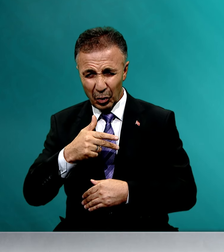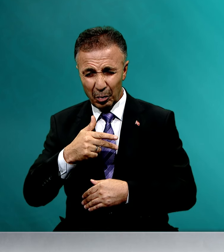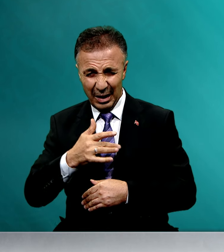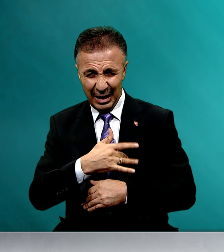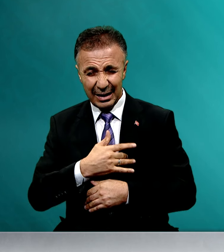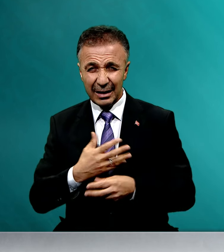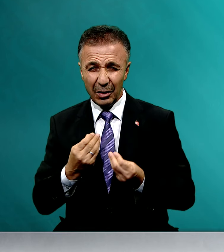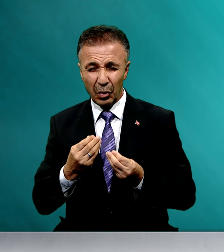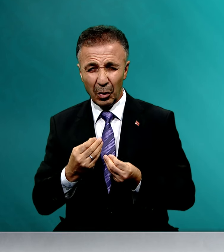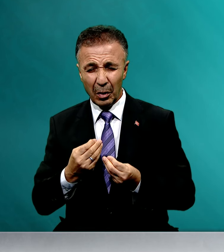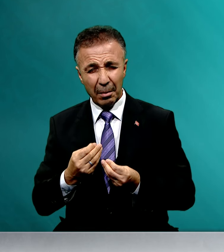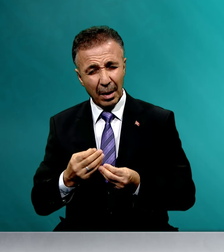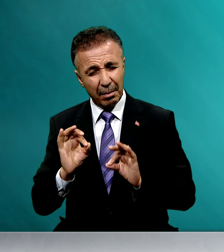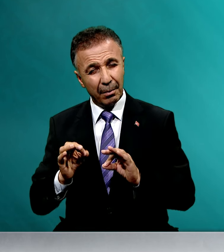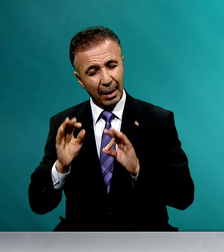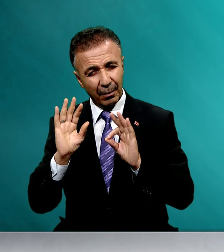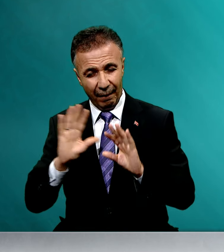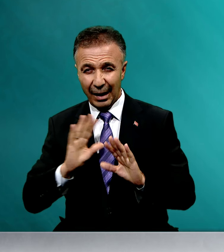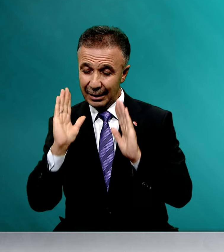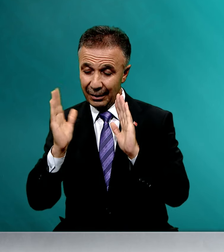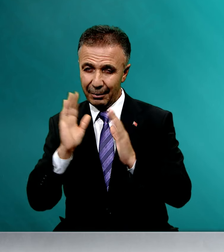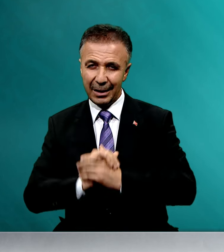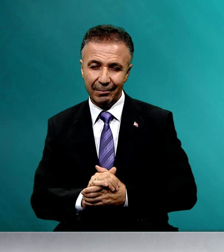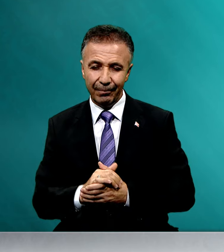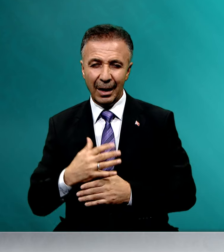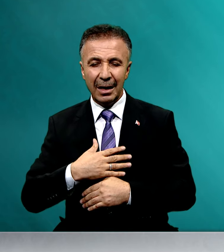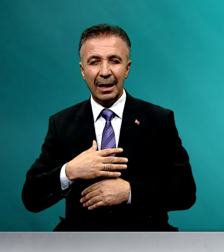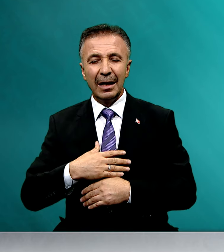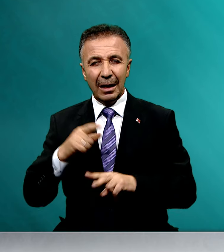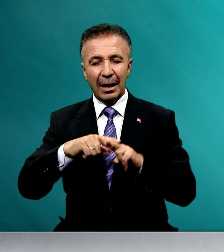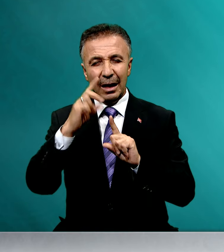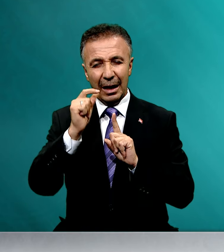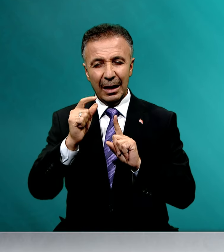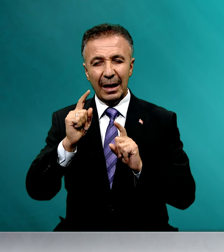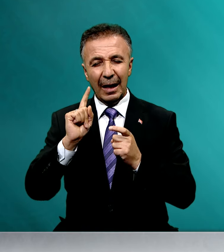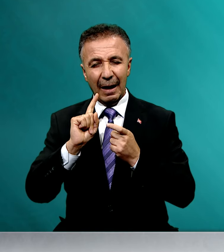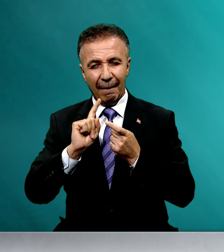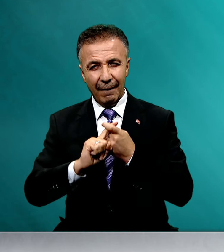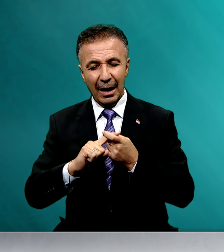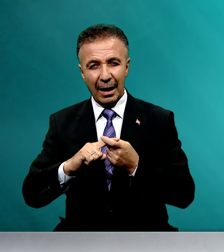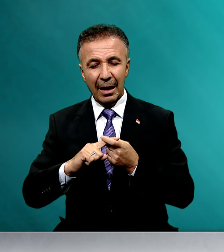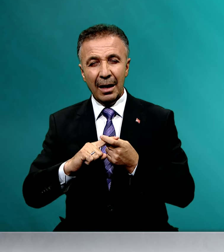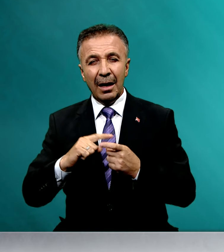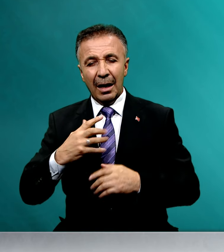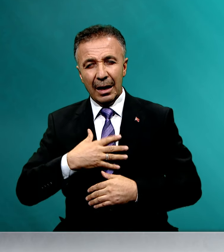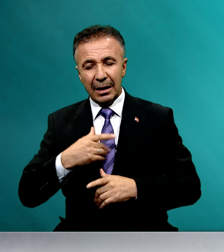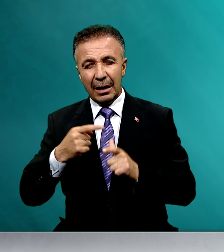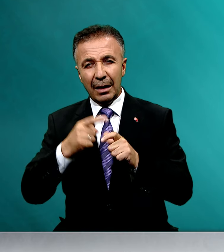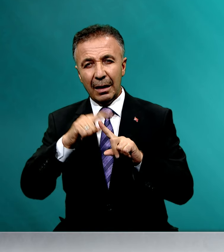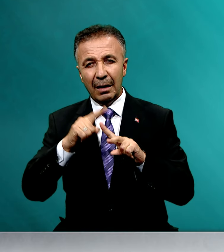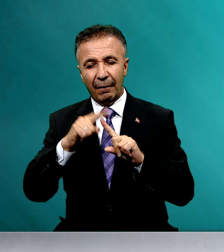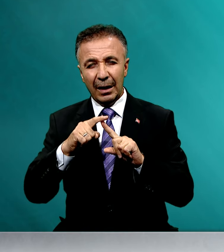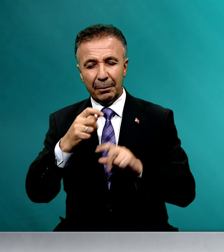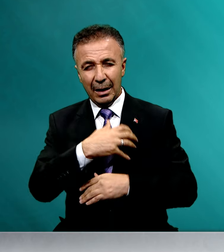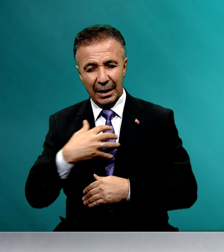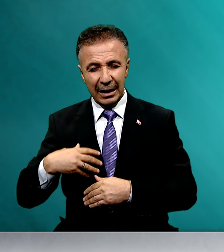hala yüreğimizdedir. Hazreti Ali ve Hazreti Fatıma'nın ciğerparesine bu zulmü